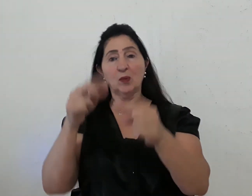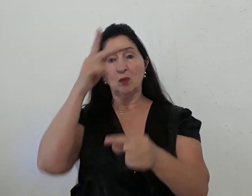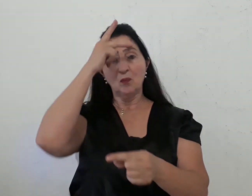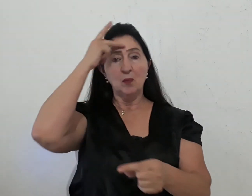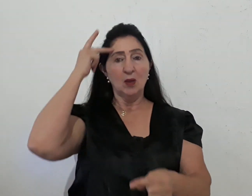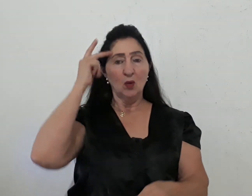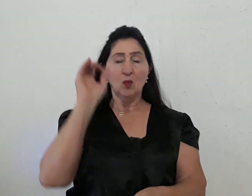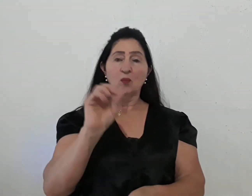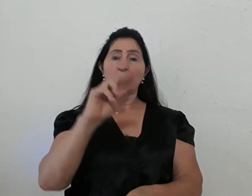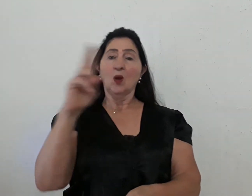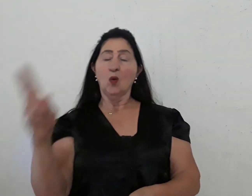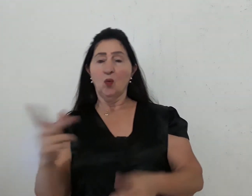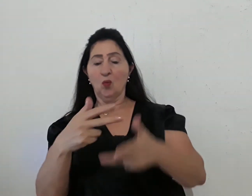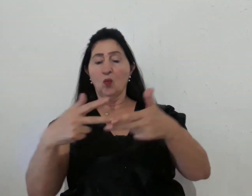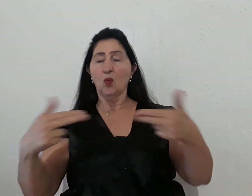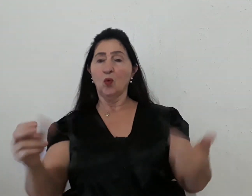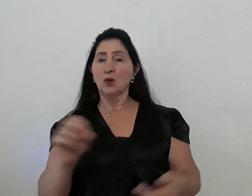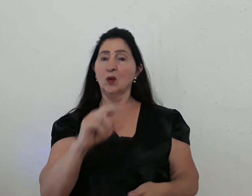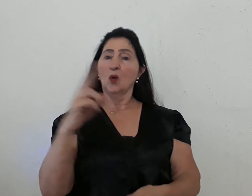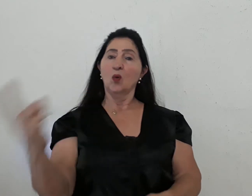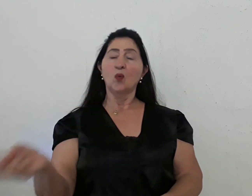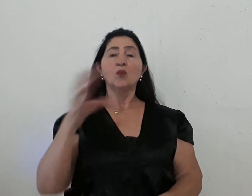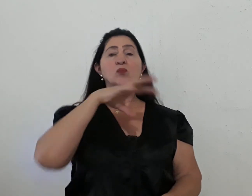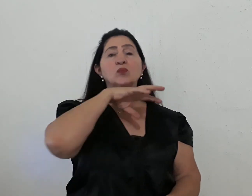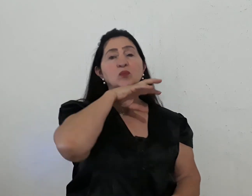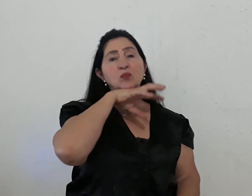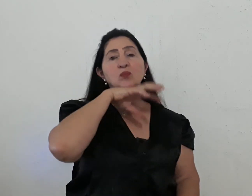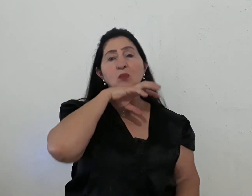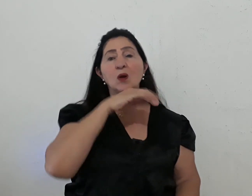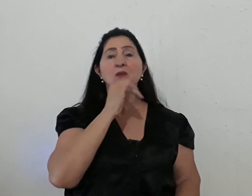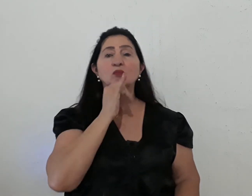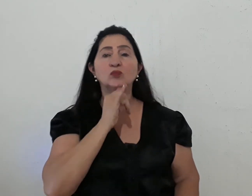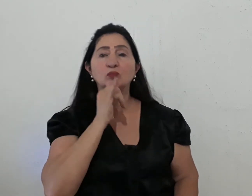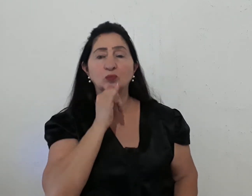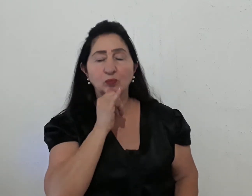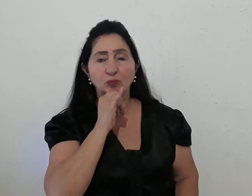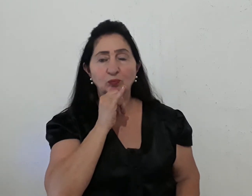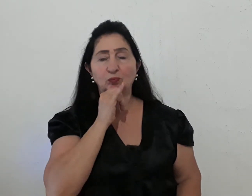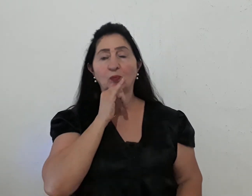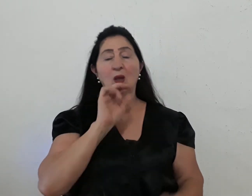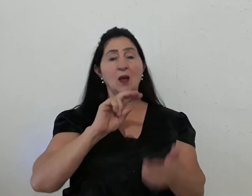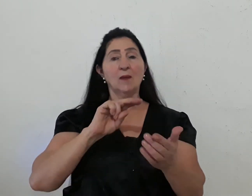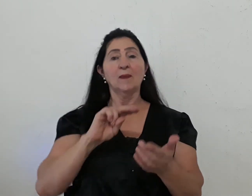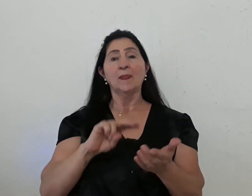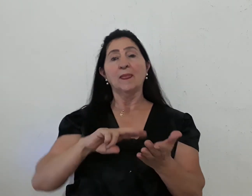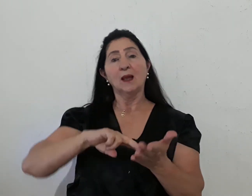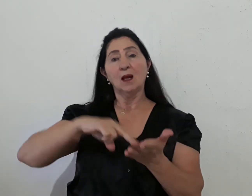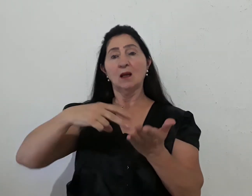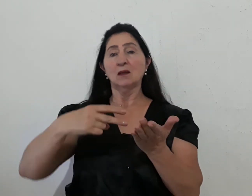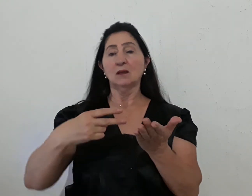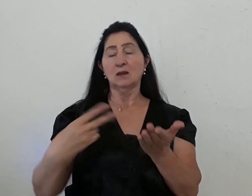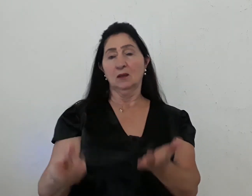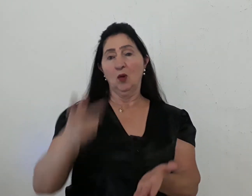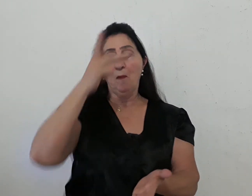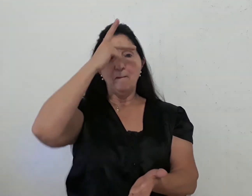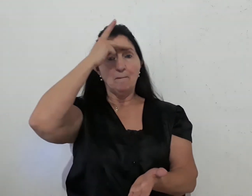a coisa ou o animal. Por exemplo, cair, pessoa cai,